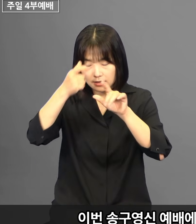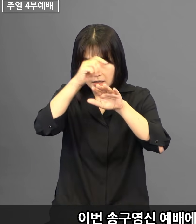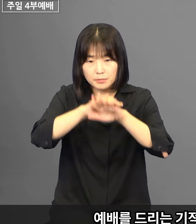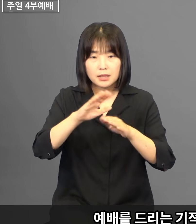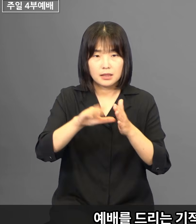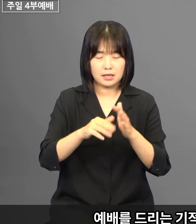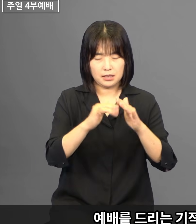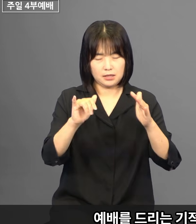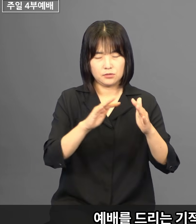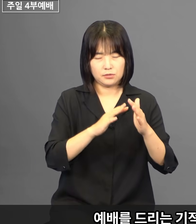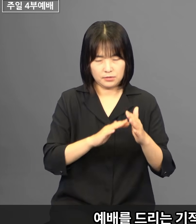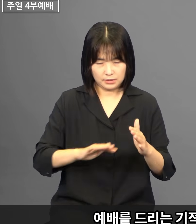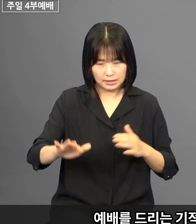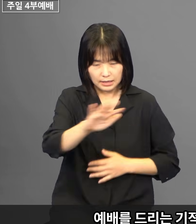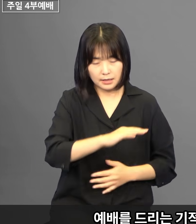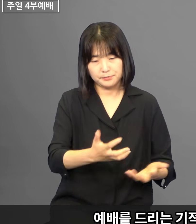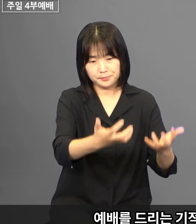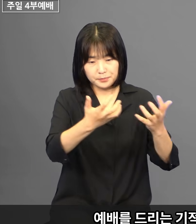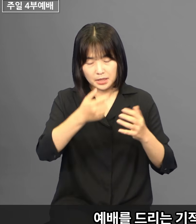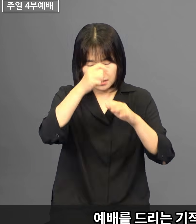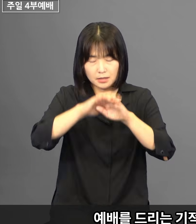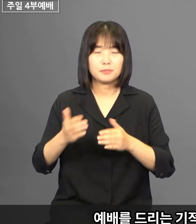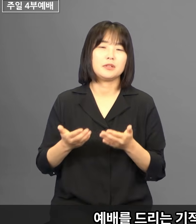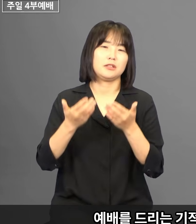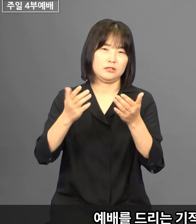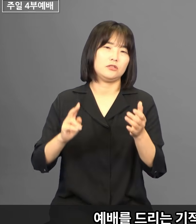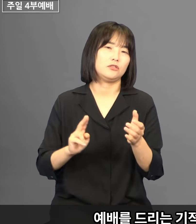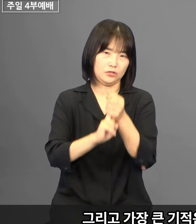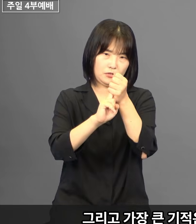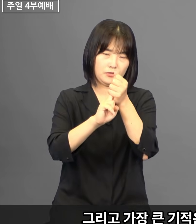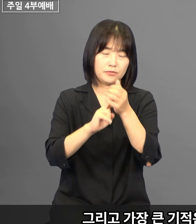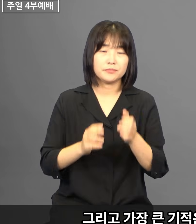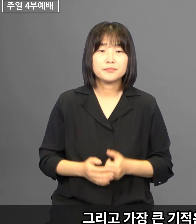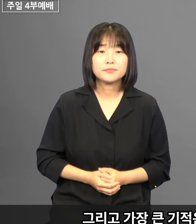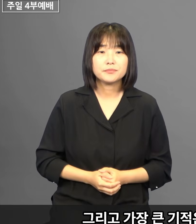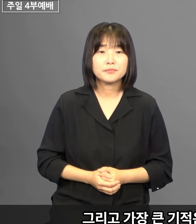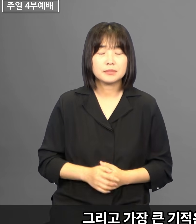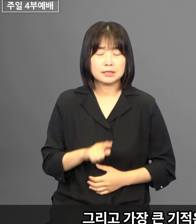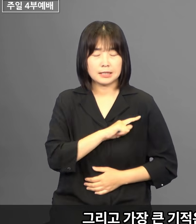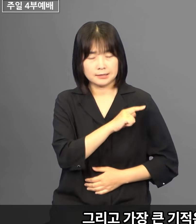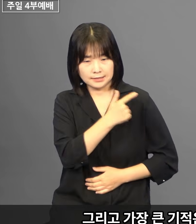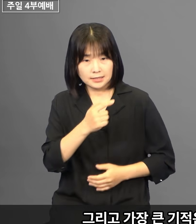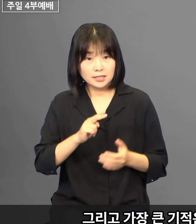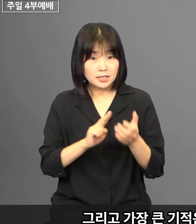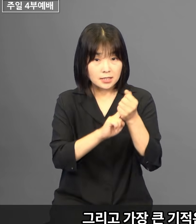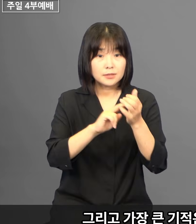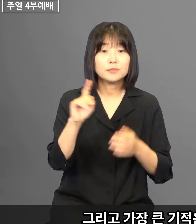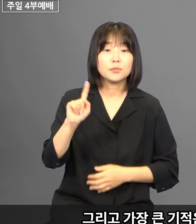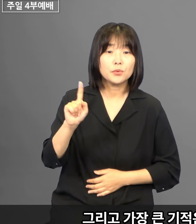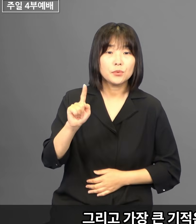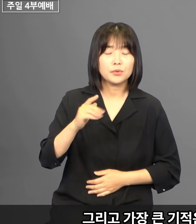교회에 나와 예배를 드리는 기적과 같은 일이 일어났습니다. 그리고 가장 큰 기적은